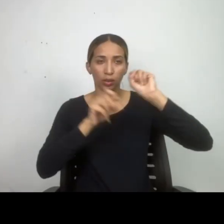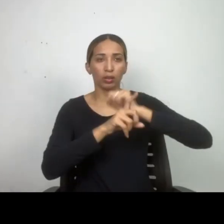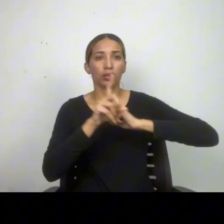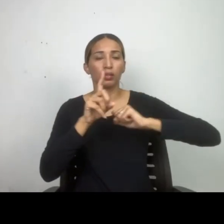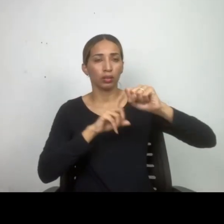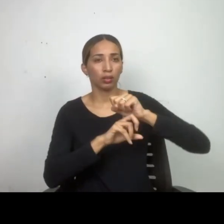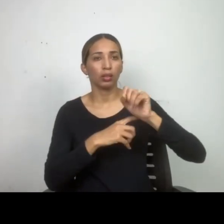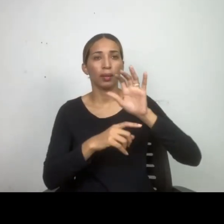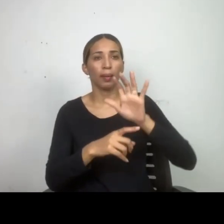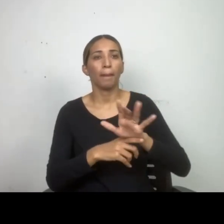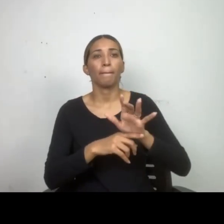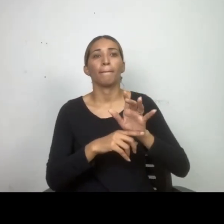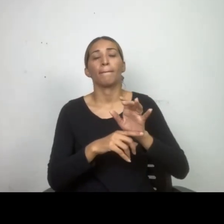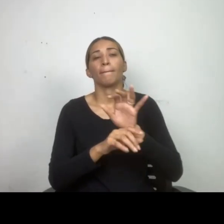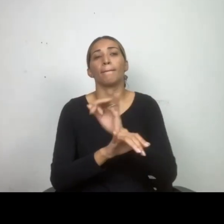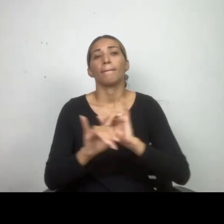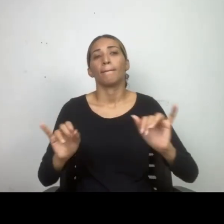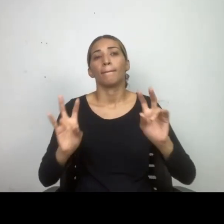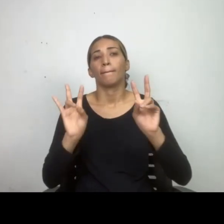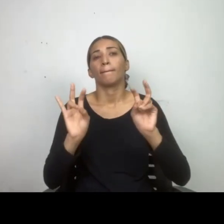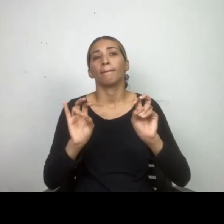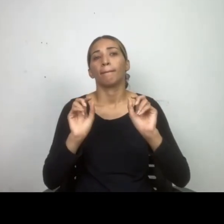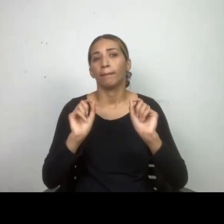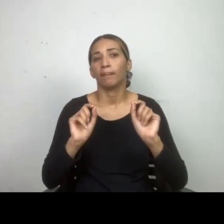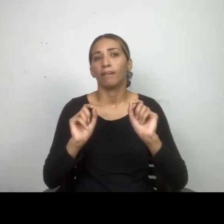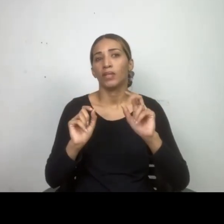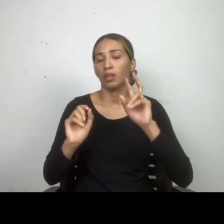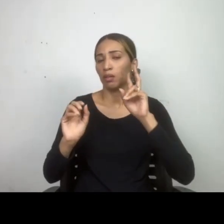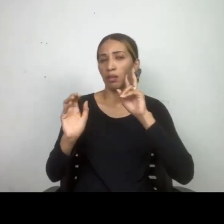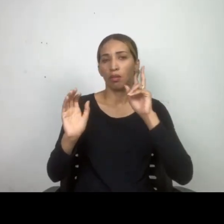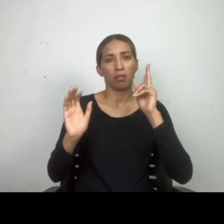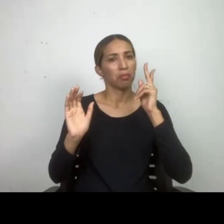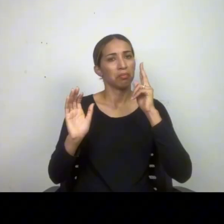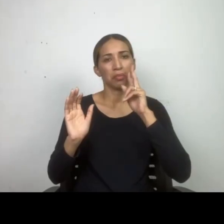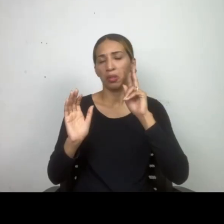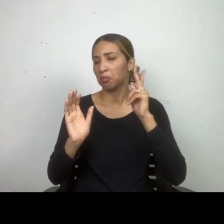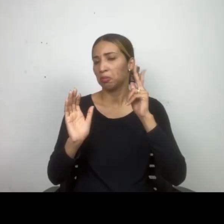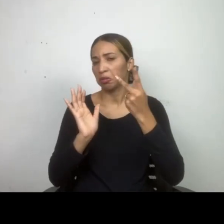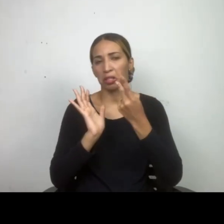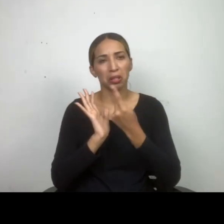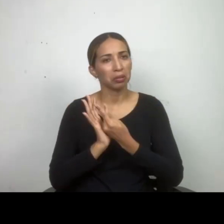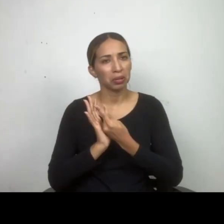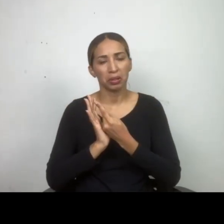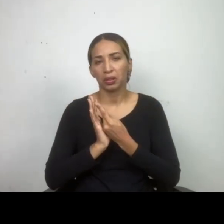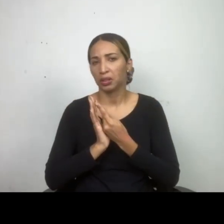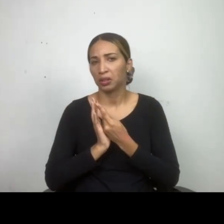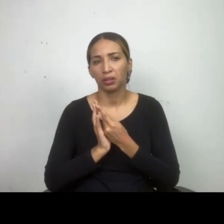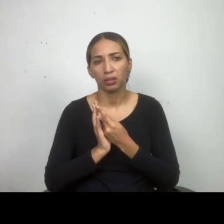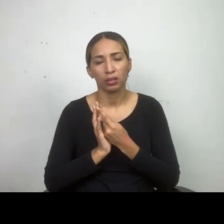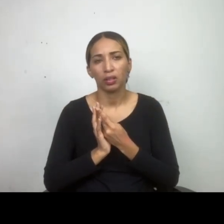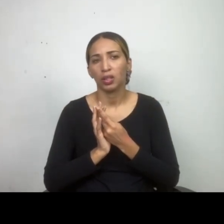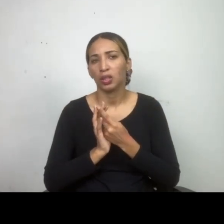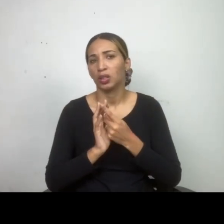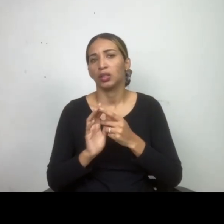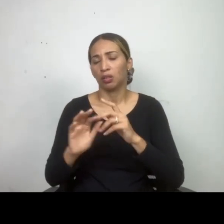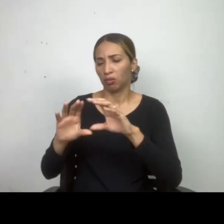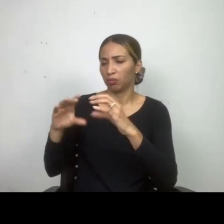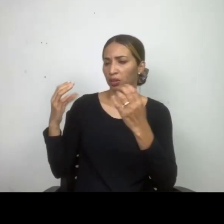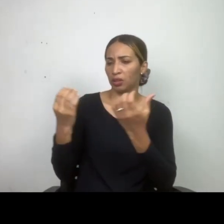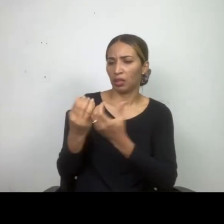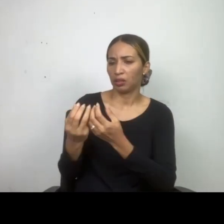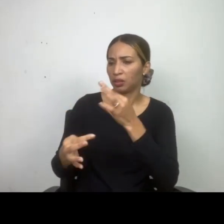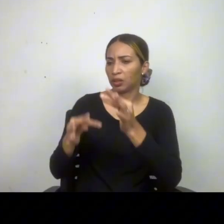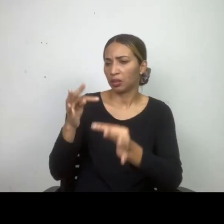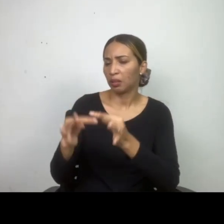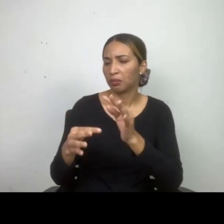Social, dispondo sobre o não reconhecimento, isso é importantíssimo, dispondo sobre o não reconhecimento das comunidades terapêuticas e